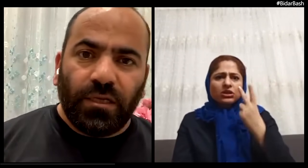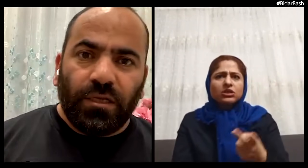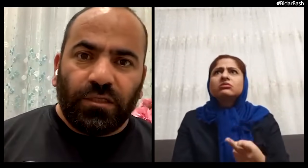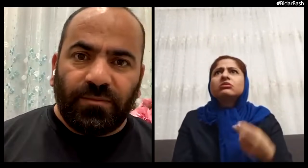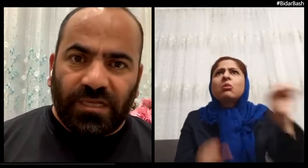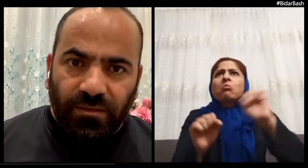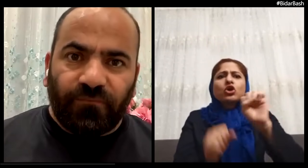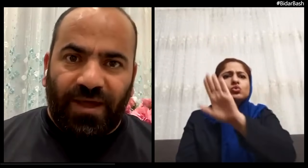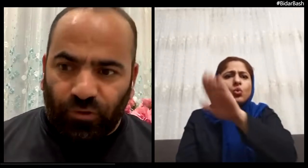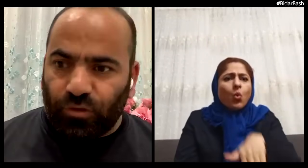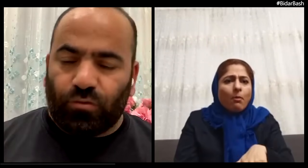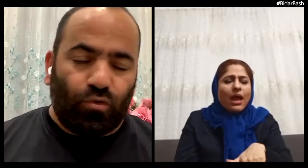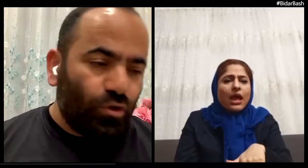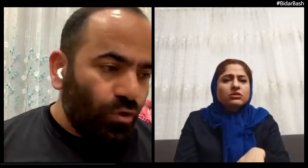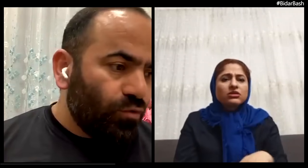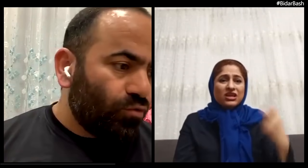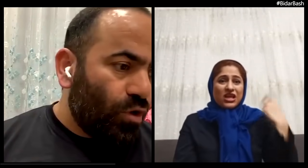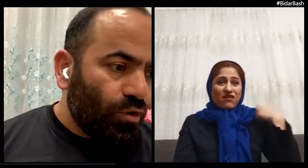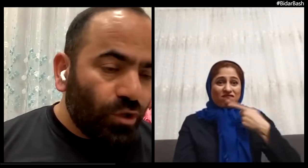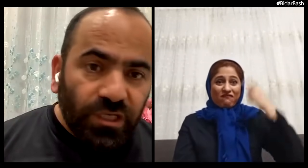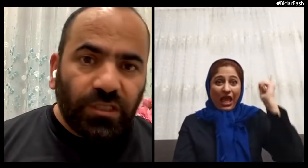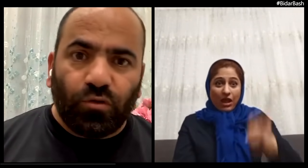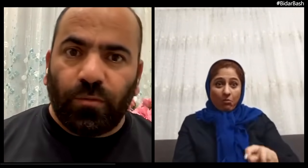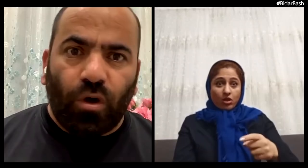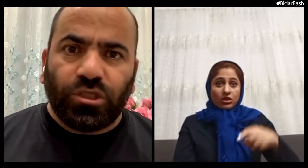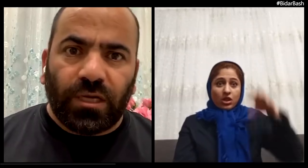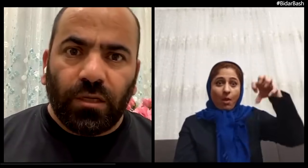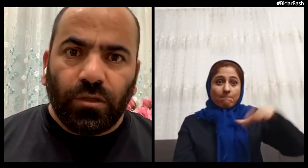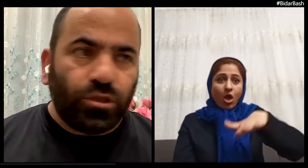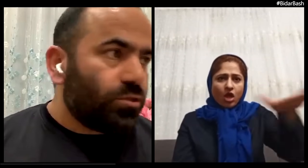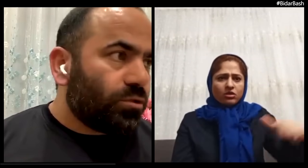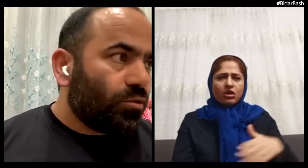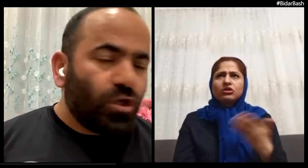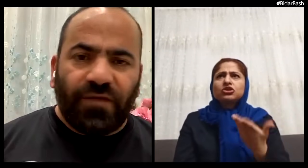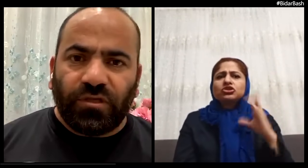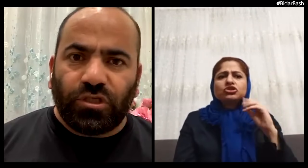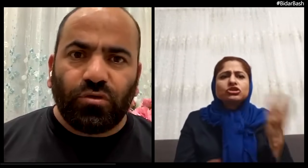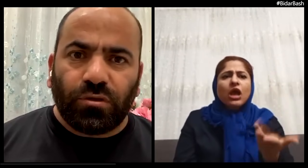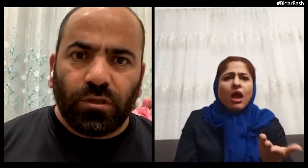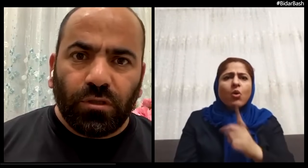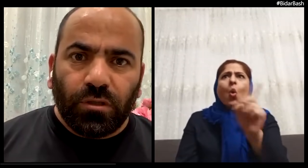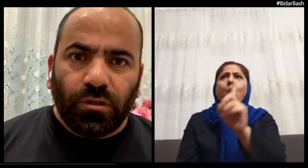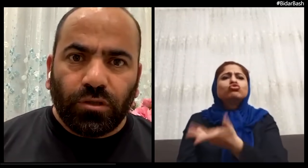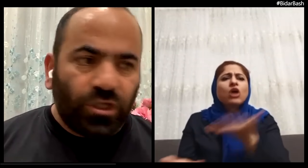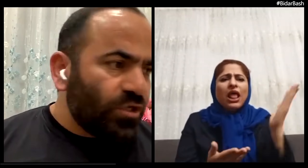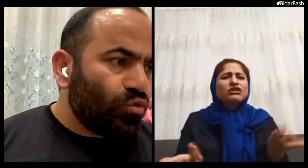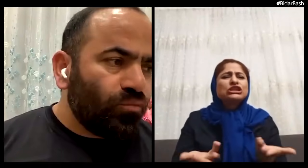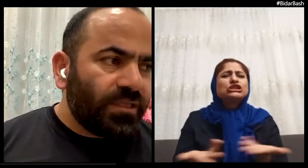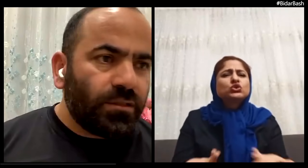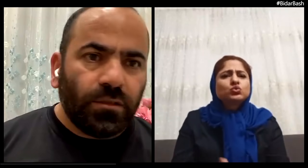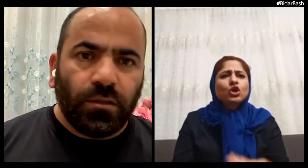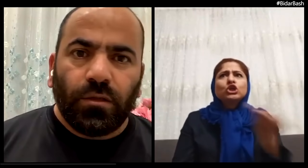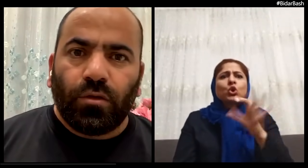اومدن دیده مثلا فرمانده گردان ها و گروهان ها اینا ریختن دور آقا چی کجا رفتی چی شد چرا قد